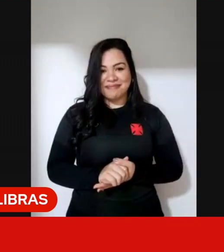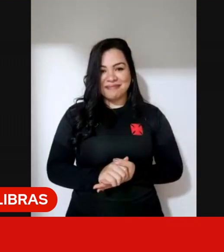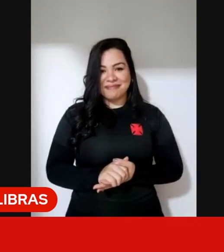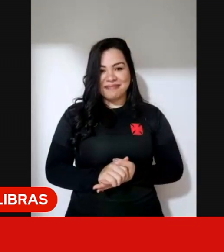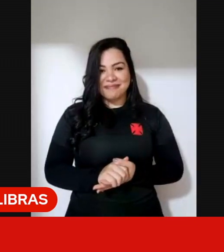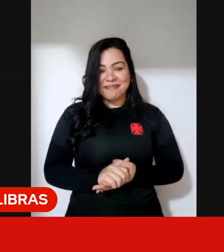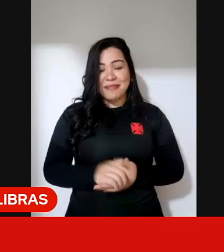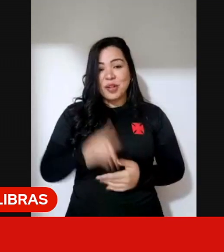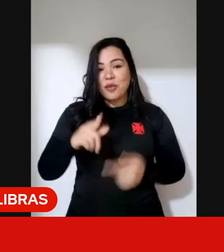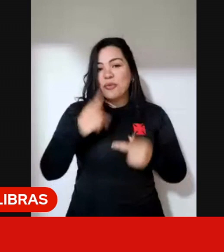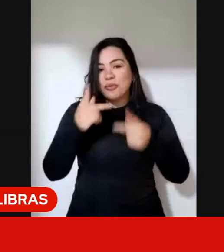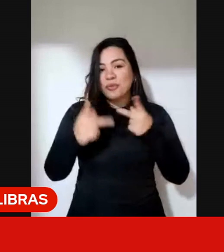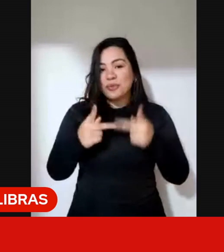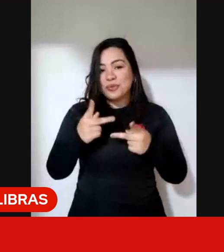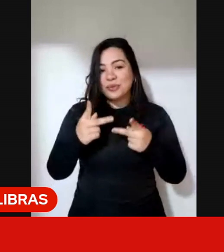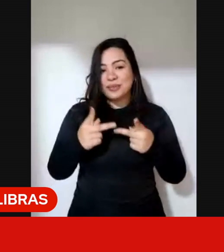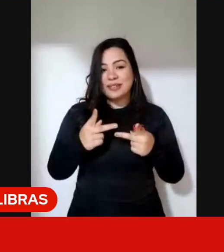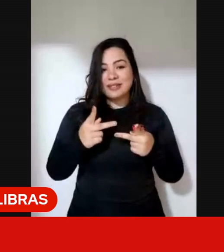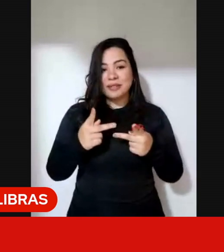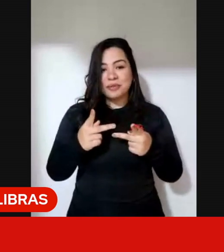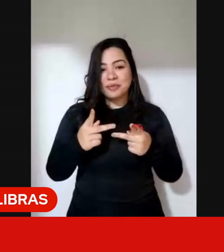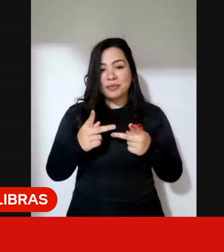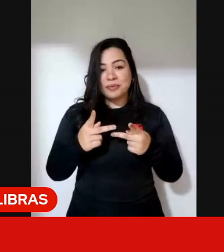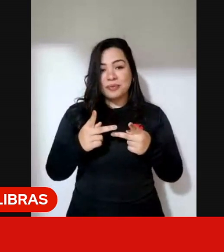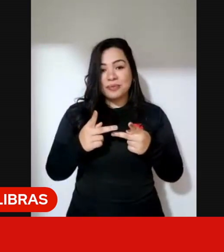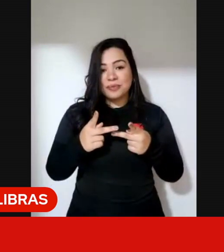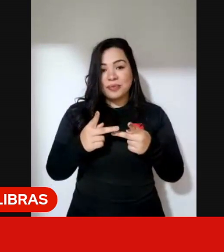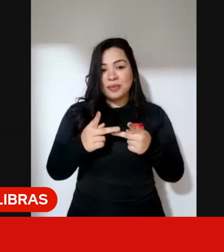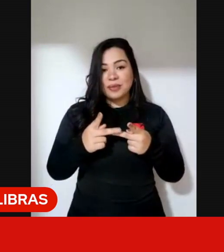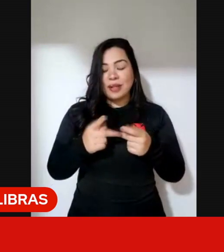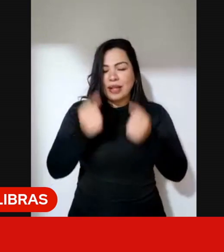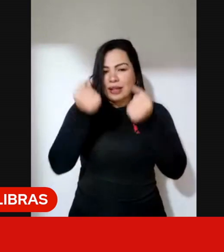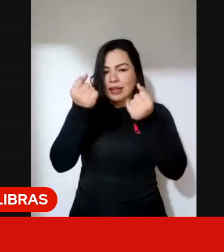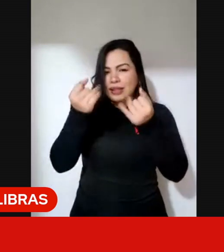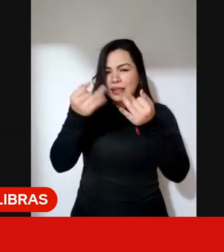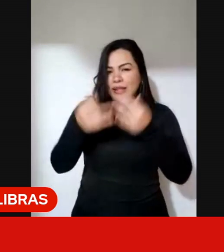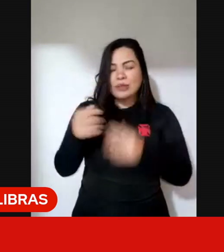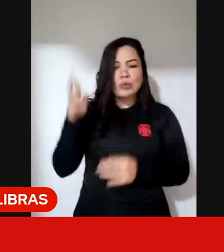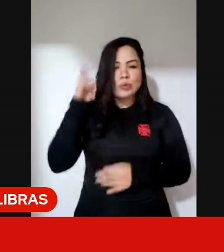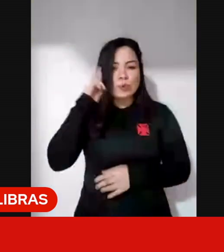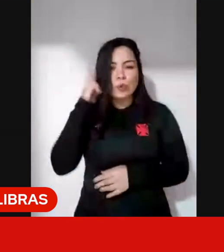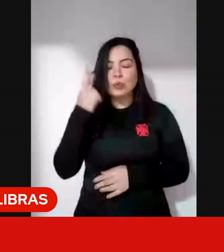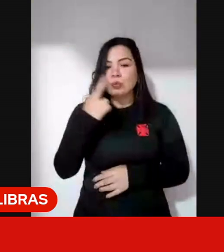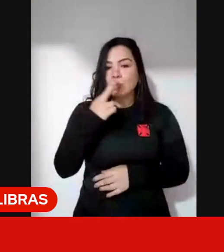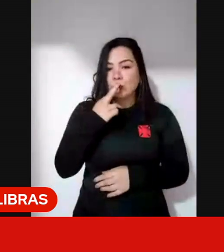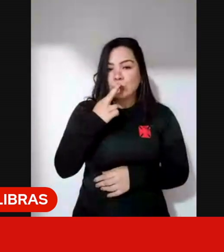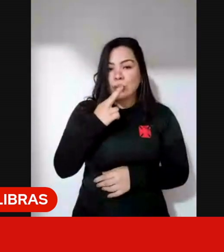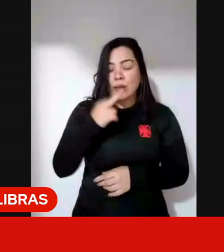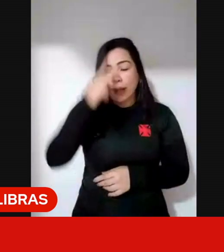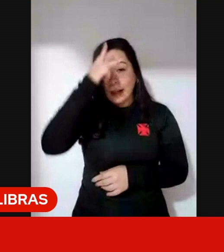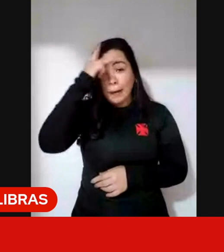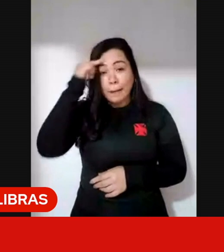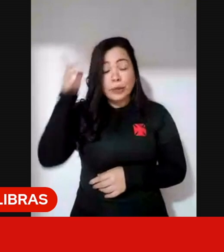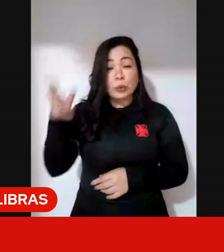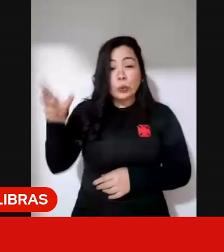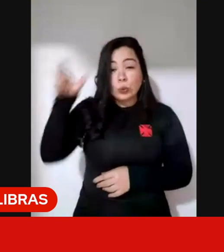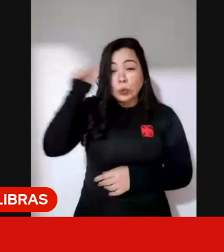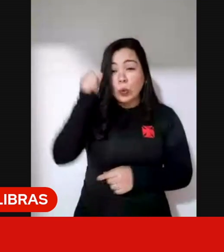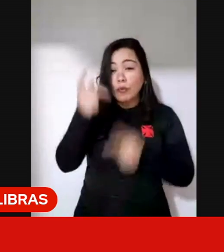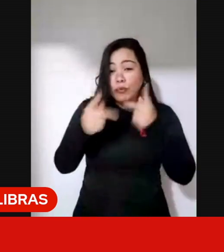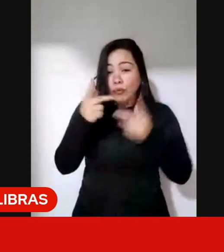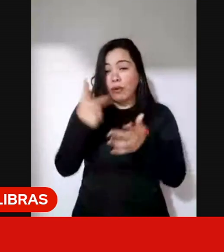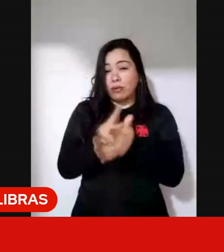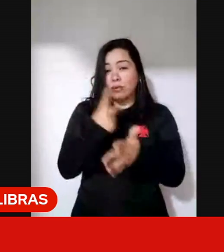está falando essa questão do surdo, mudo, que muitas pessoas ainda falam isso,